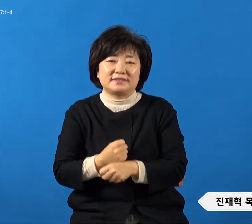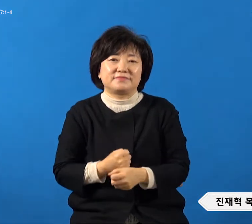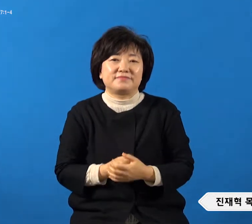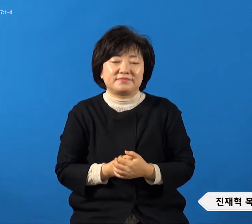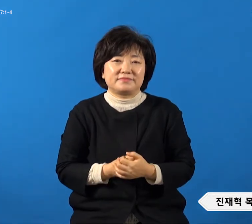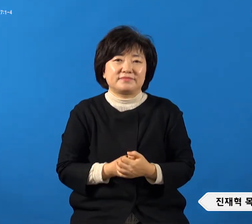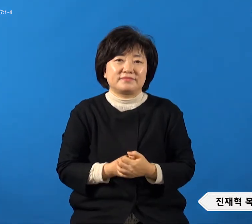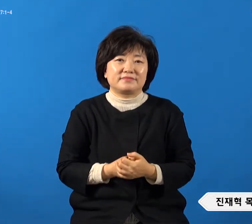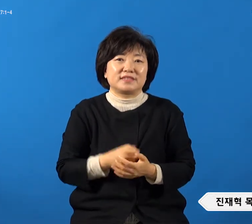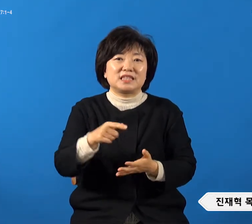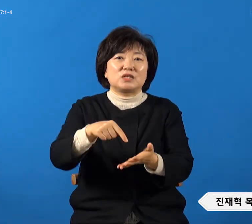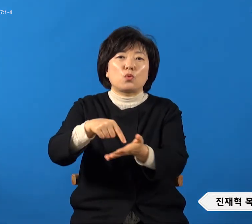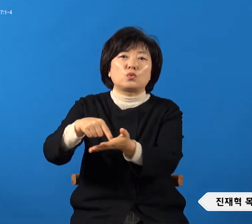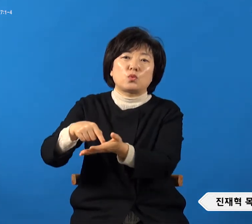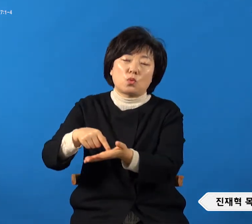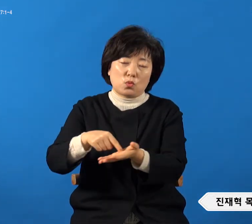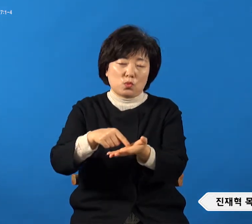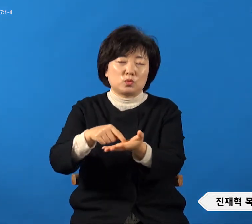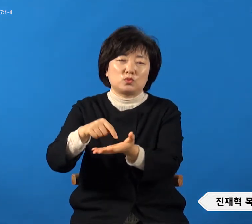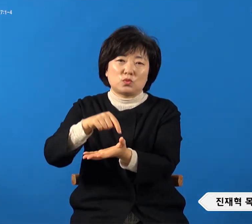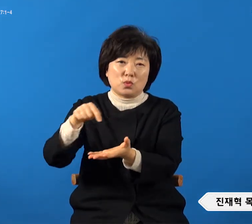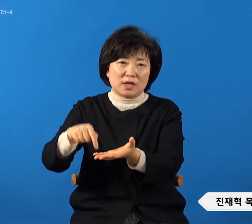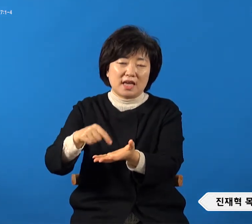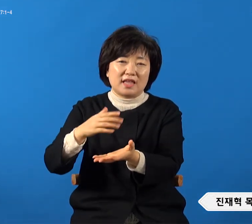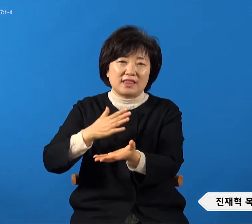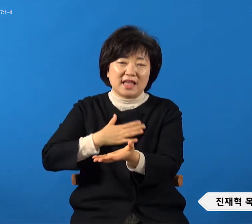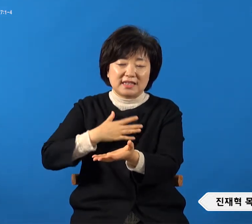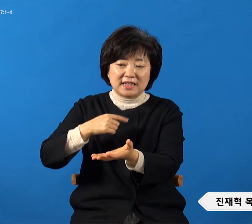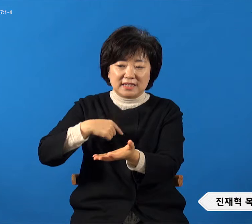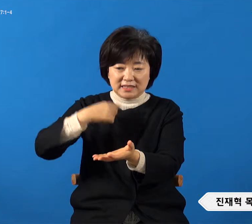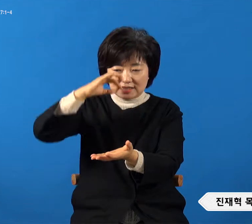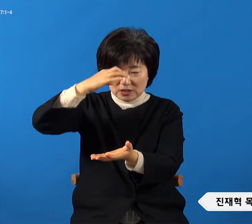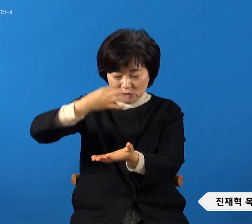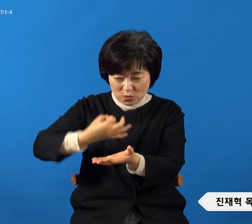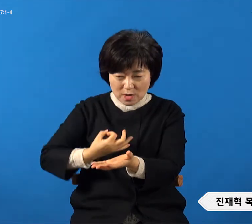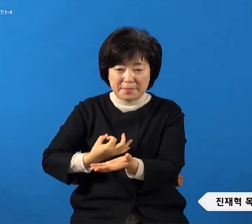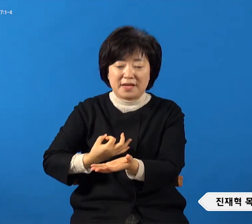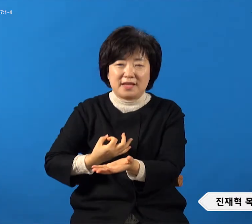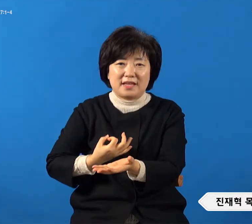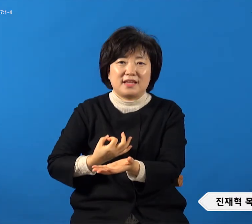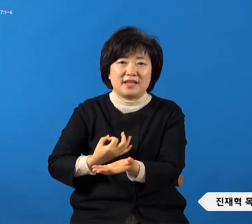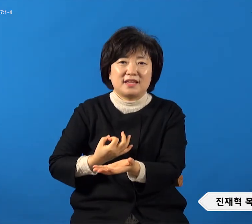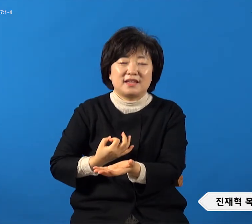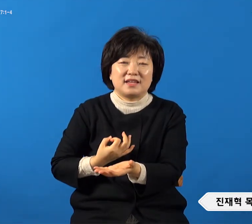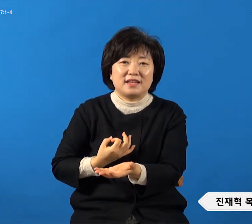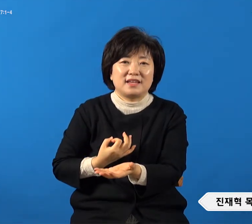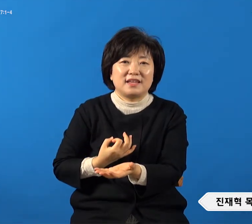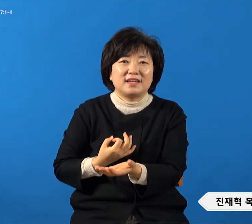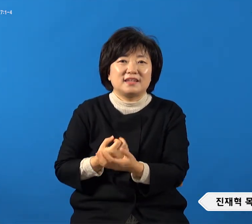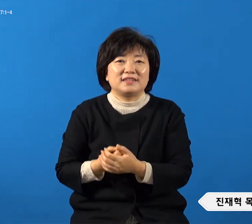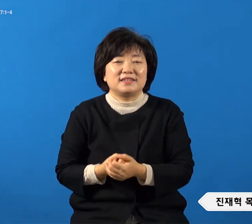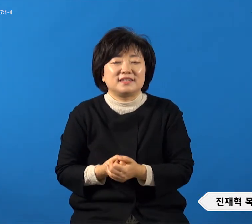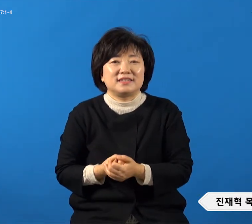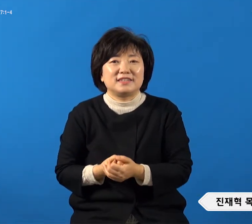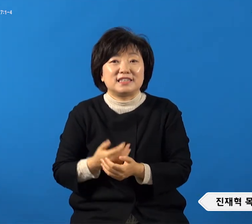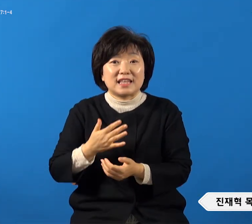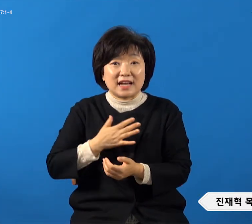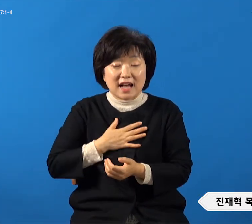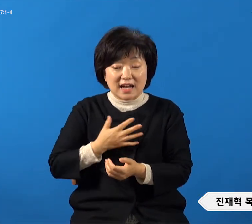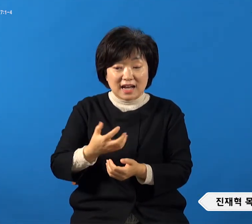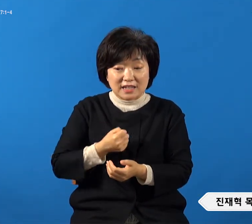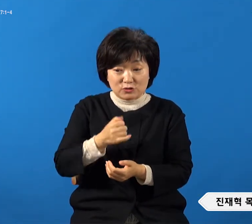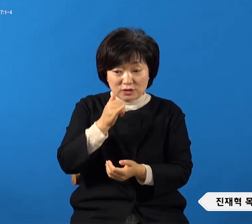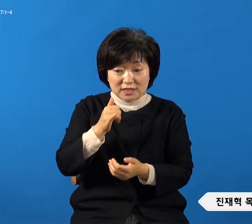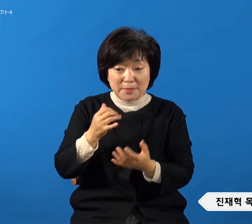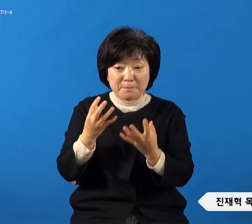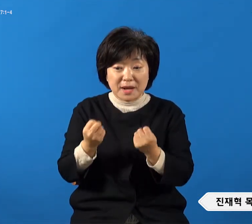말씀하고 있습니다. 이 고독에서 우리는 우리 자신들을 돌아봅니다. 우리 자신들을 돌아보는 순간 우리는 우리가 가지고